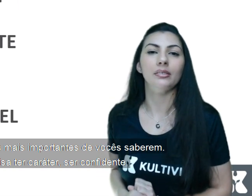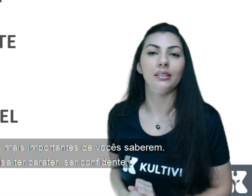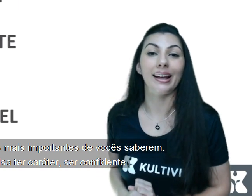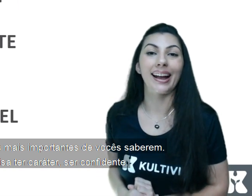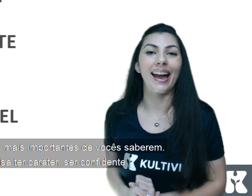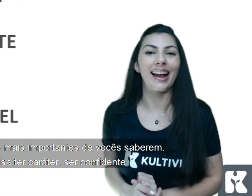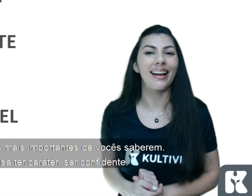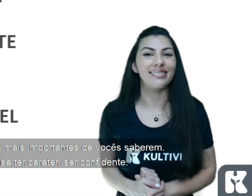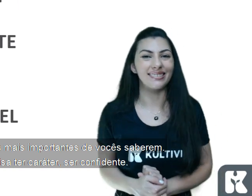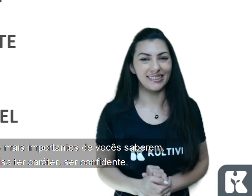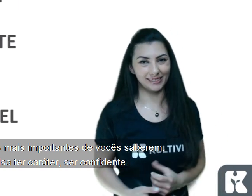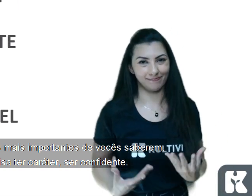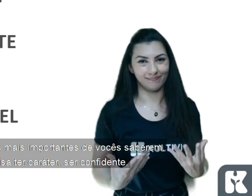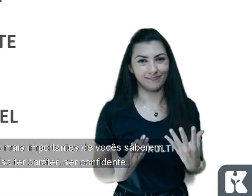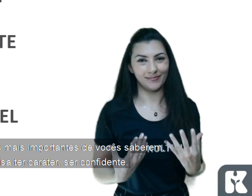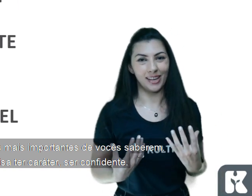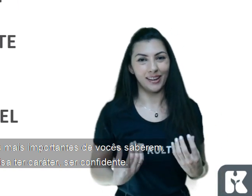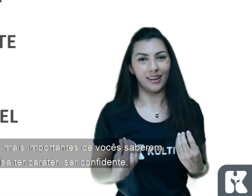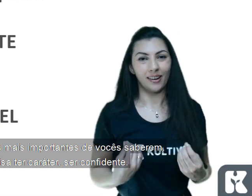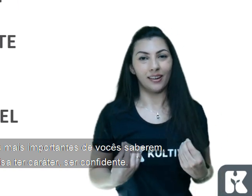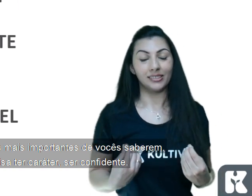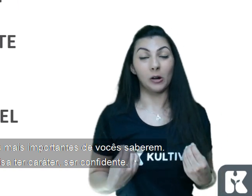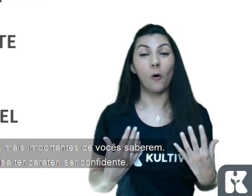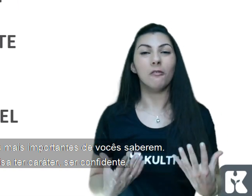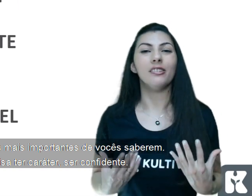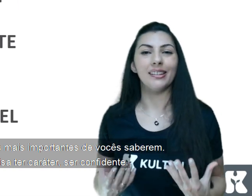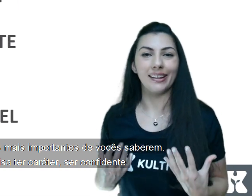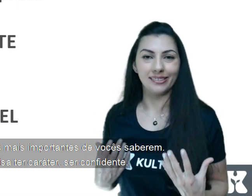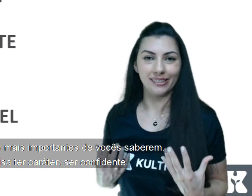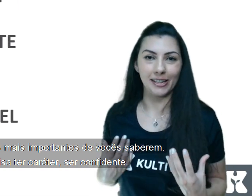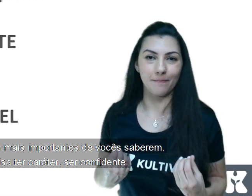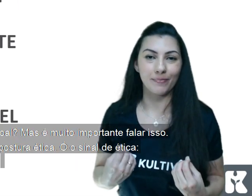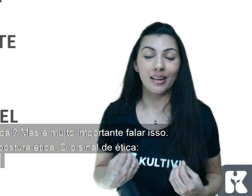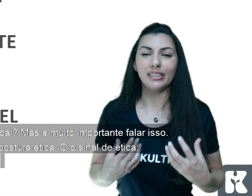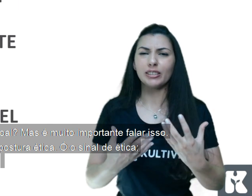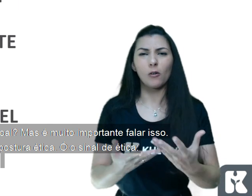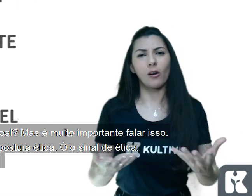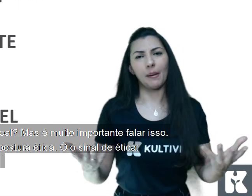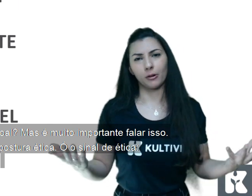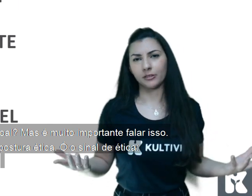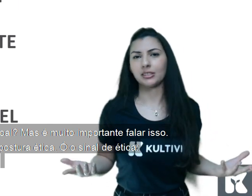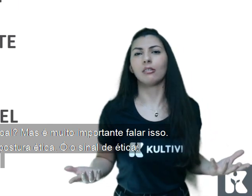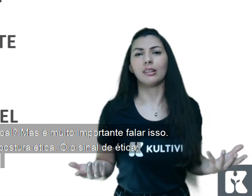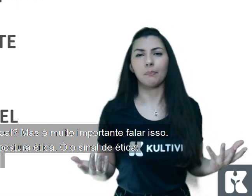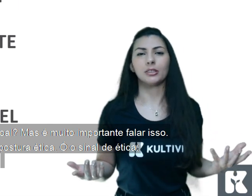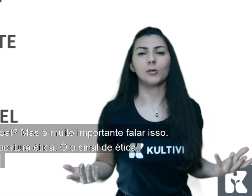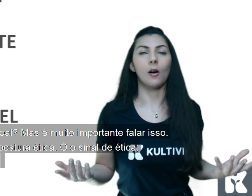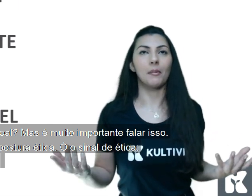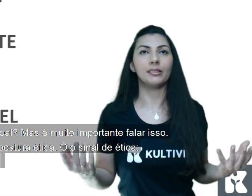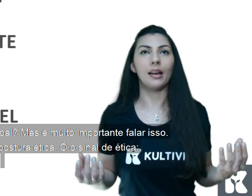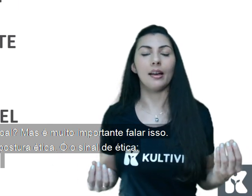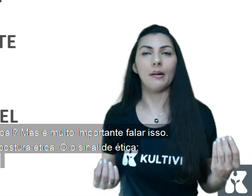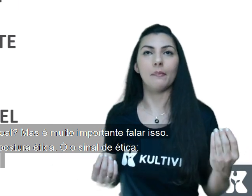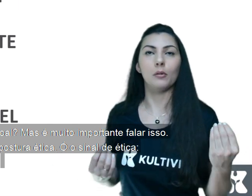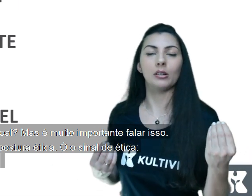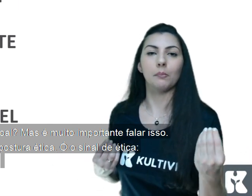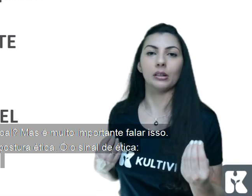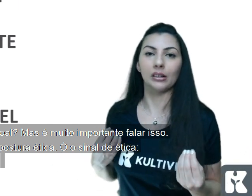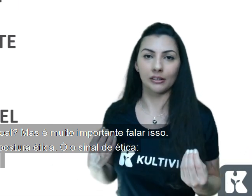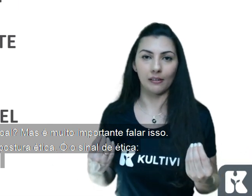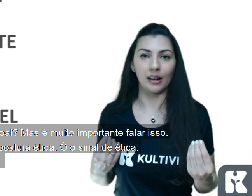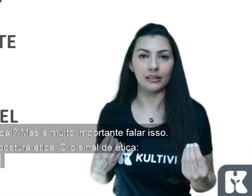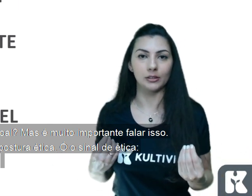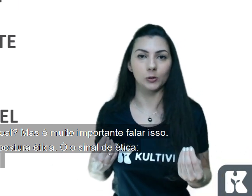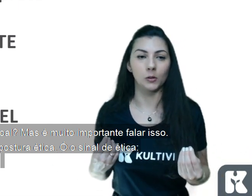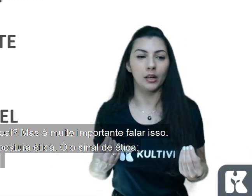ele precisa ter caráter, ser confidente. Isso em qualquer profissão, né, pessoal? Mas é muito